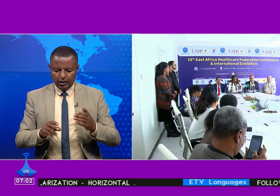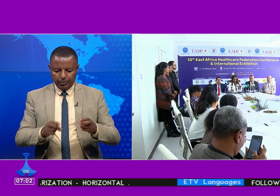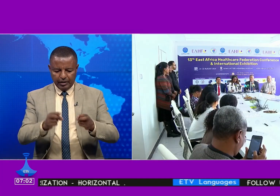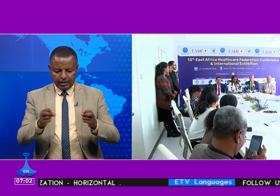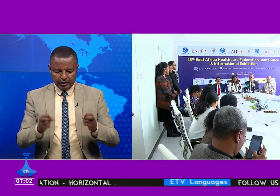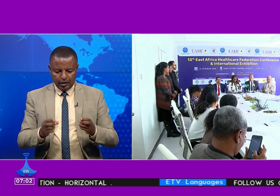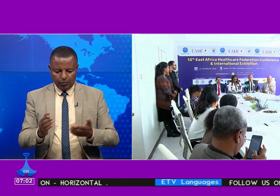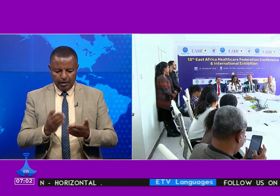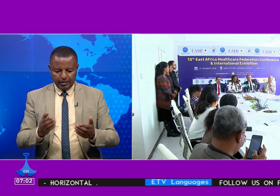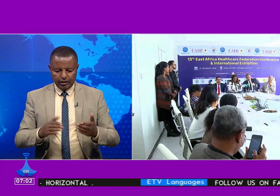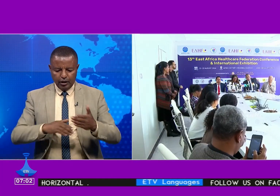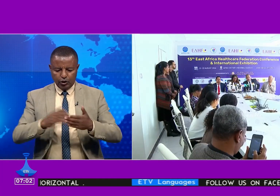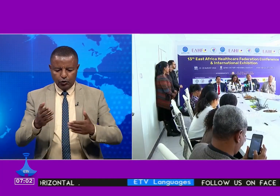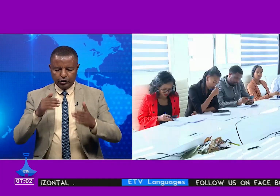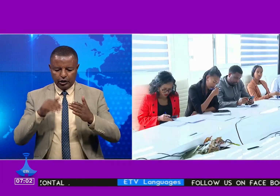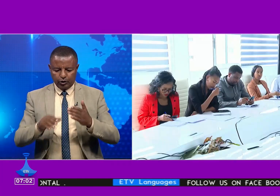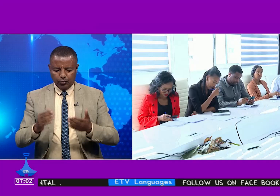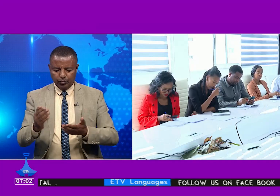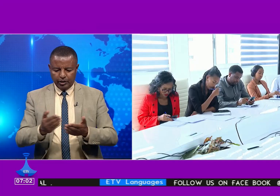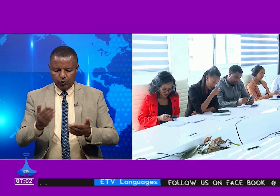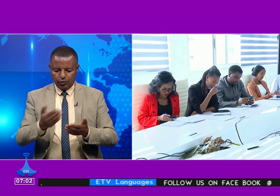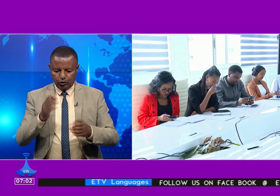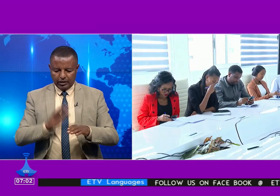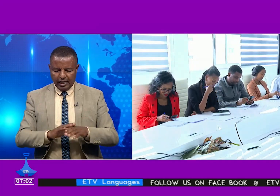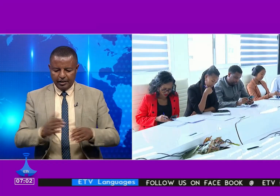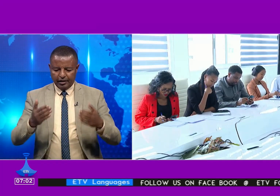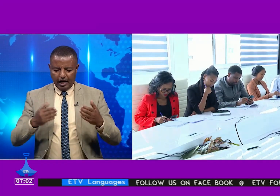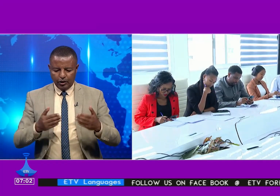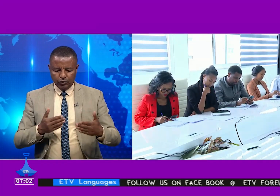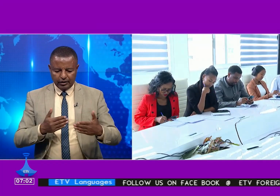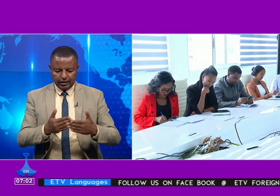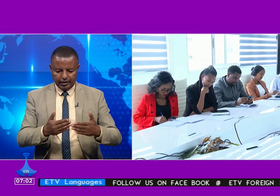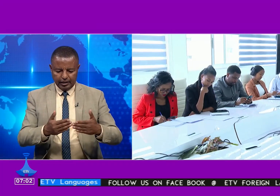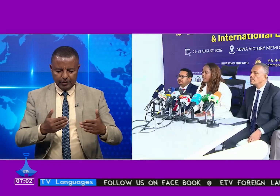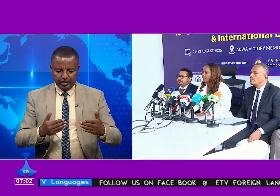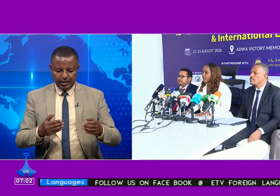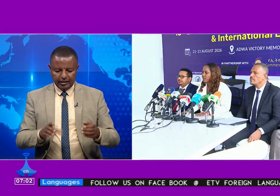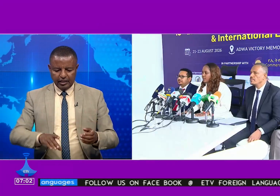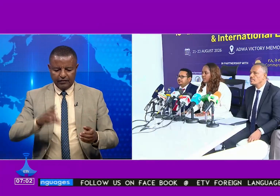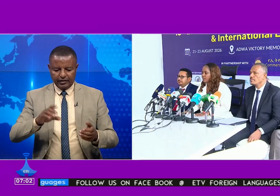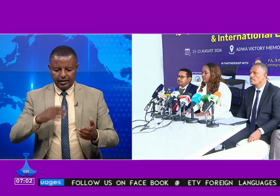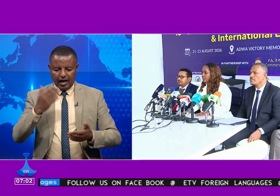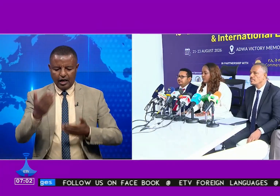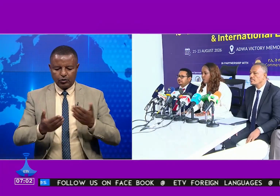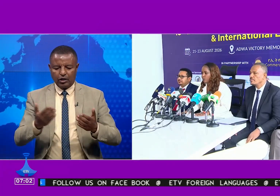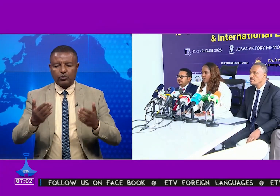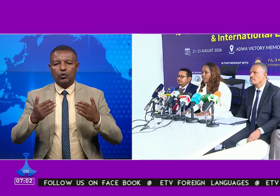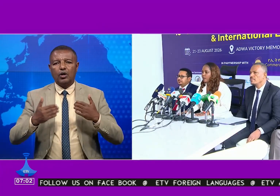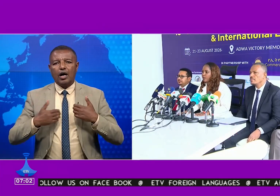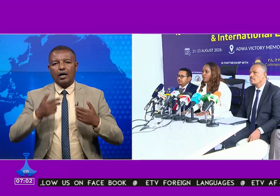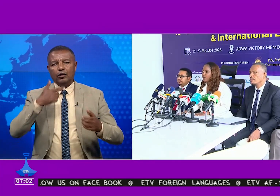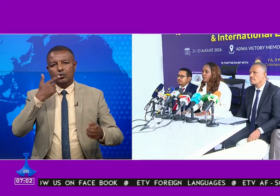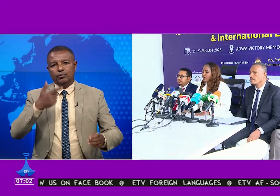ውስጥ በቀጠናው በማምረት ከውጭ የሚገቡ ምርቶች ላይ ያለውን ጥገኝነት ለመቀነስ ከፍተኛ